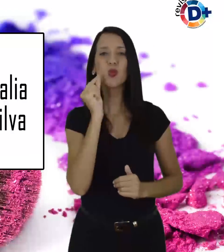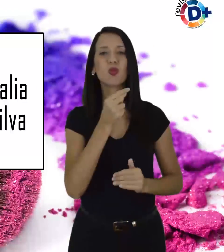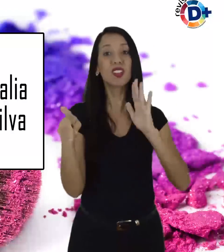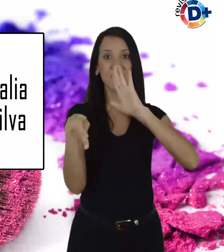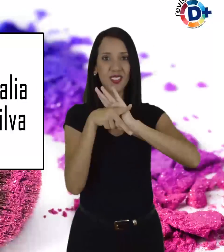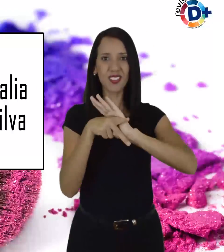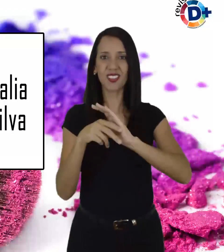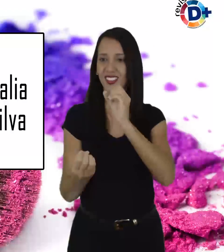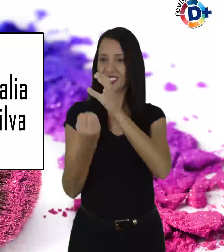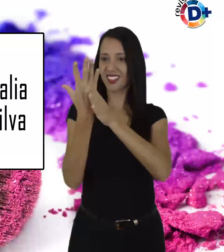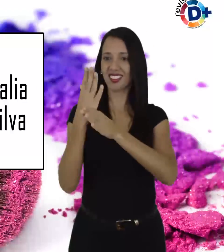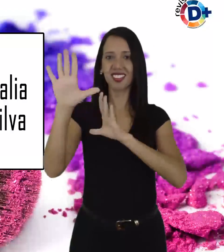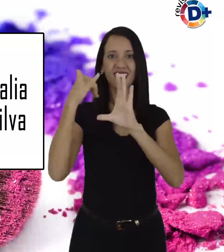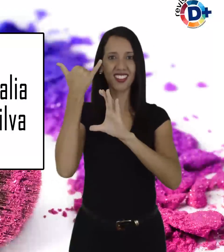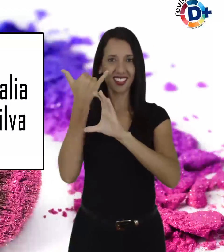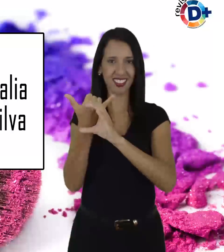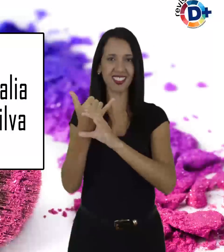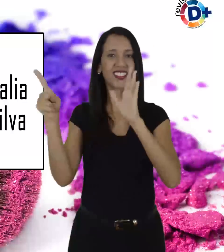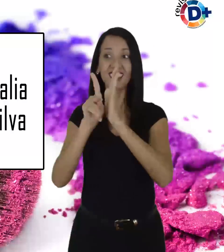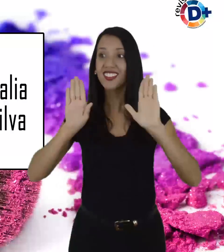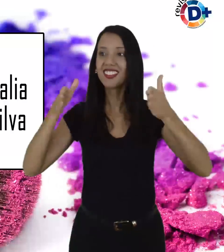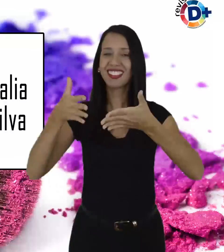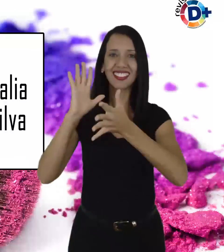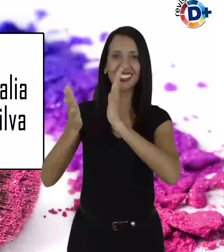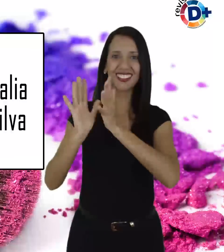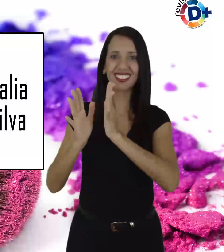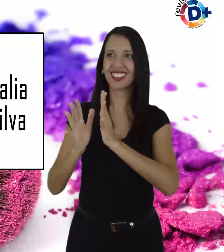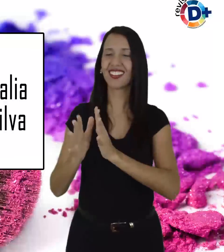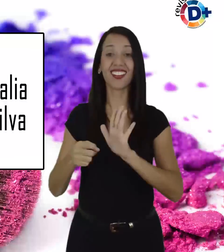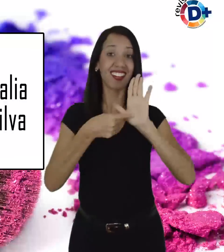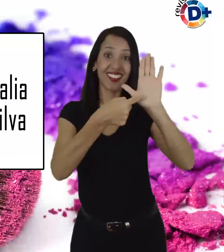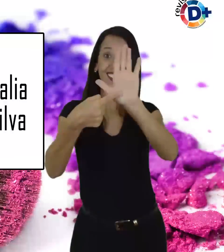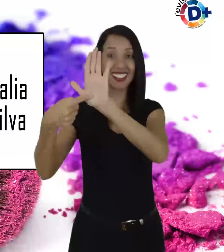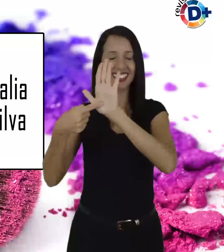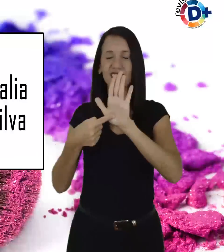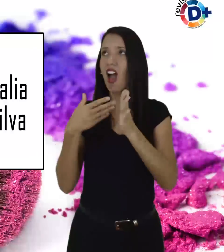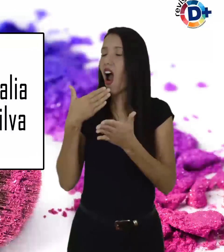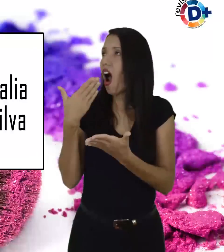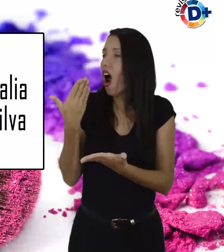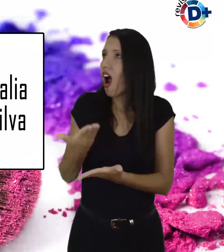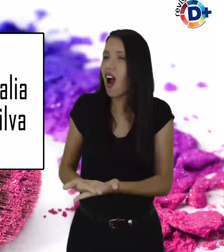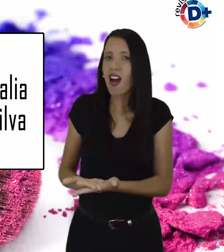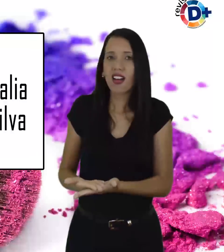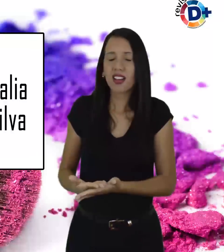direcionado à comunidade surda com tutoriais encantadores. Apaixonada por